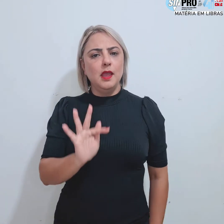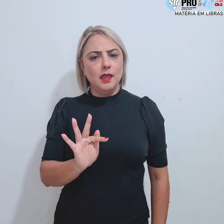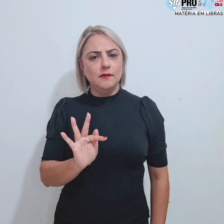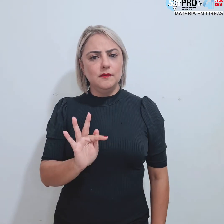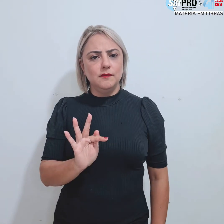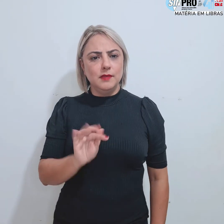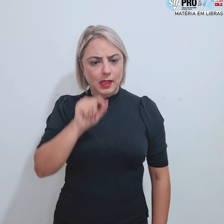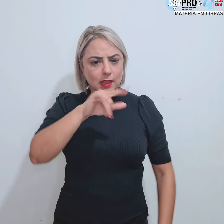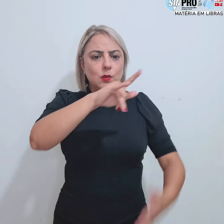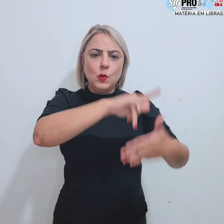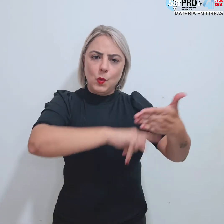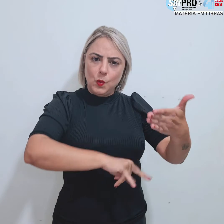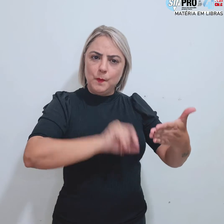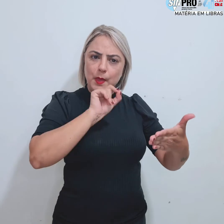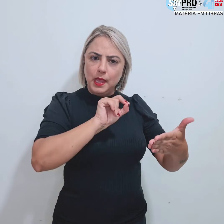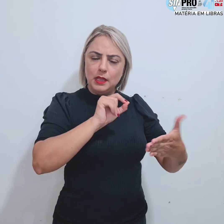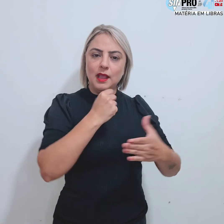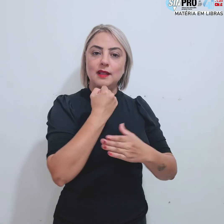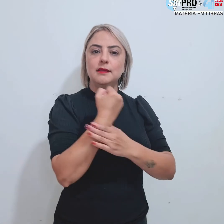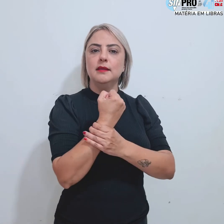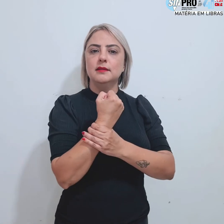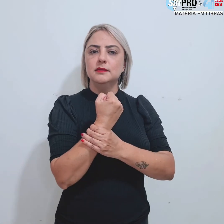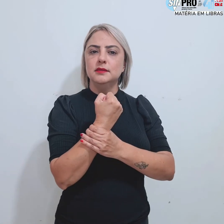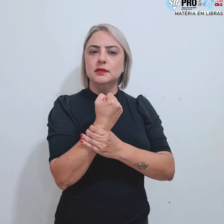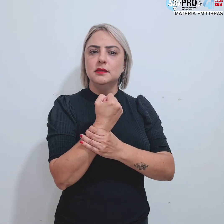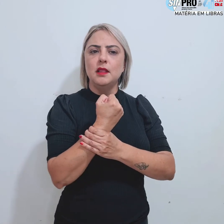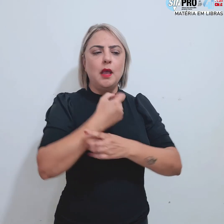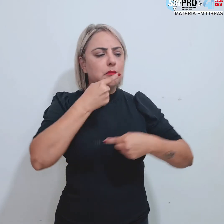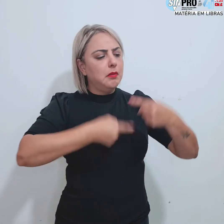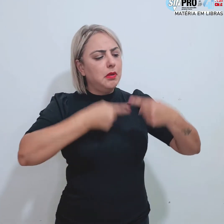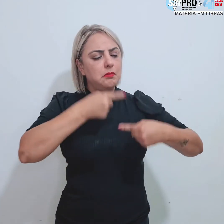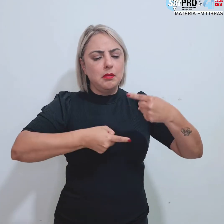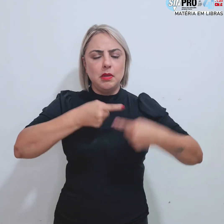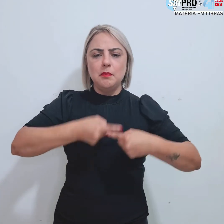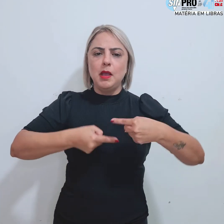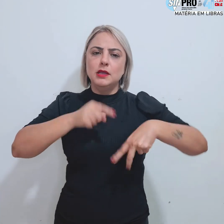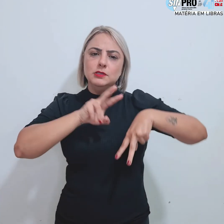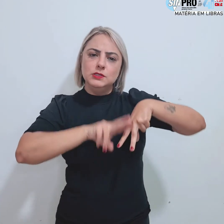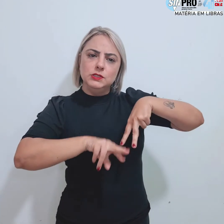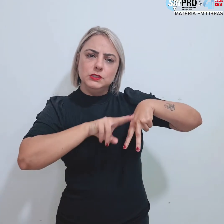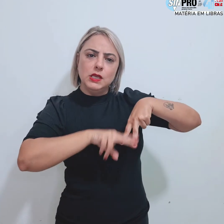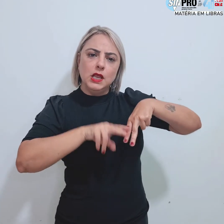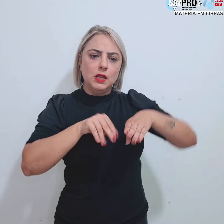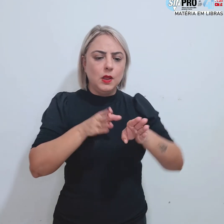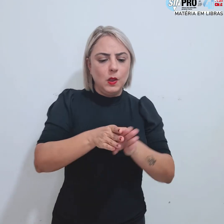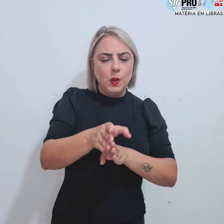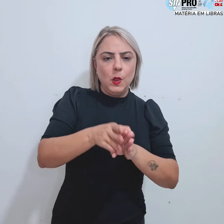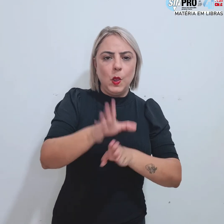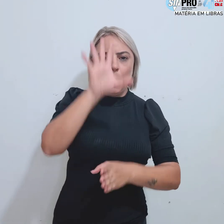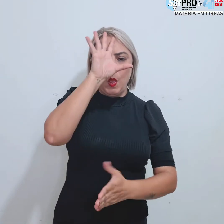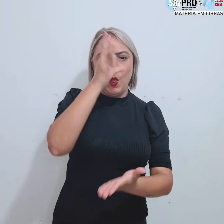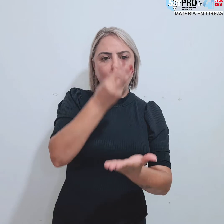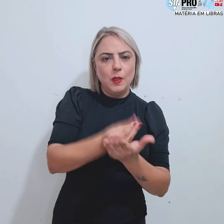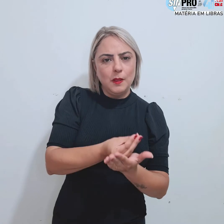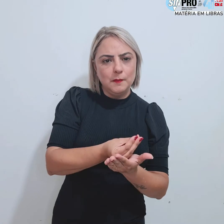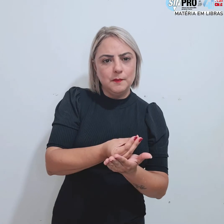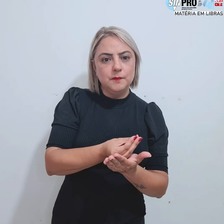Federal. Nele, está garantida a discussão de gênero e orientação sexual,